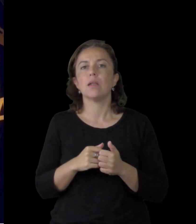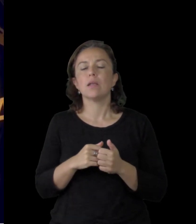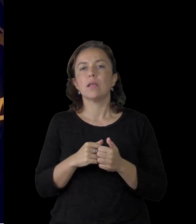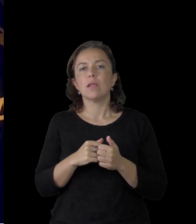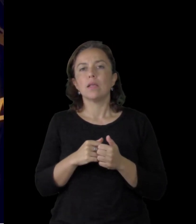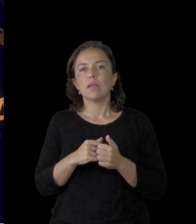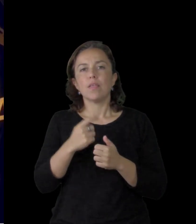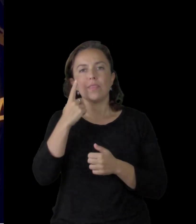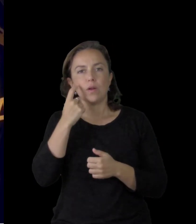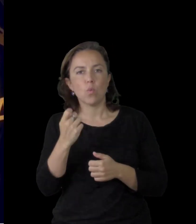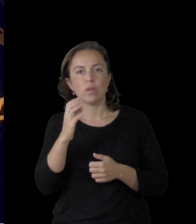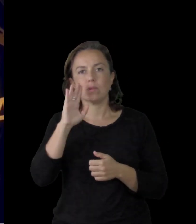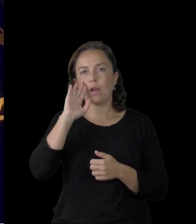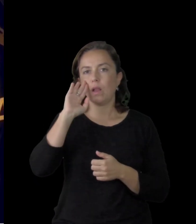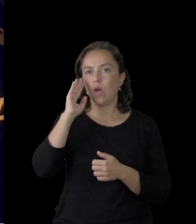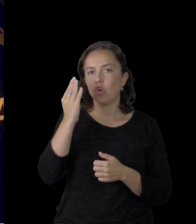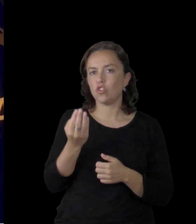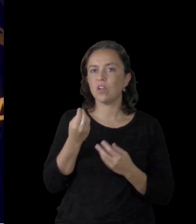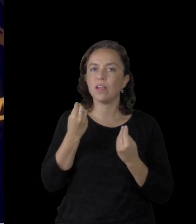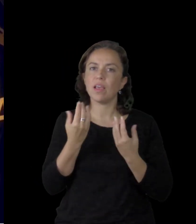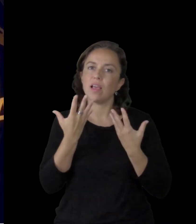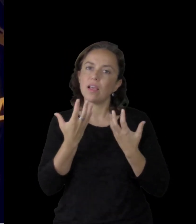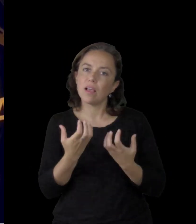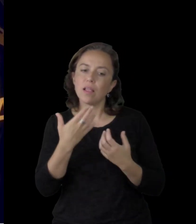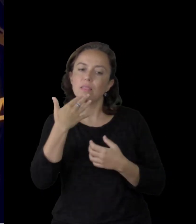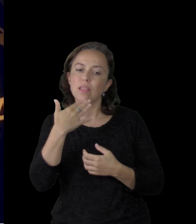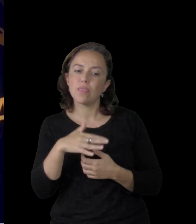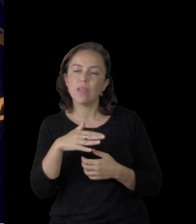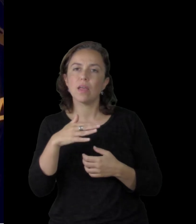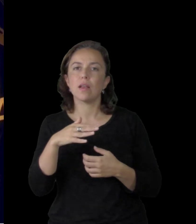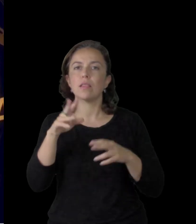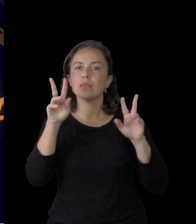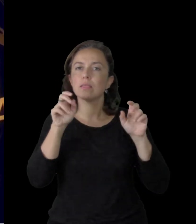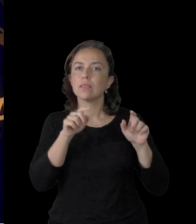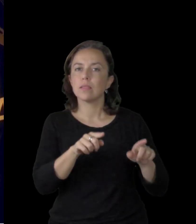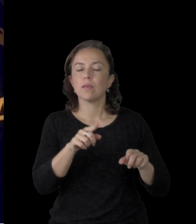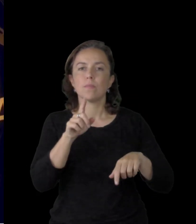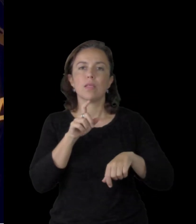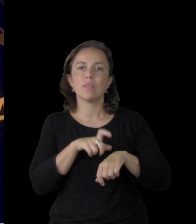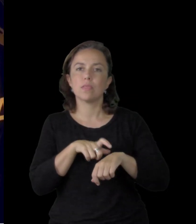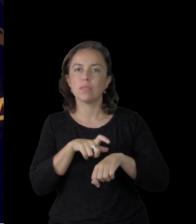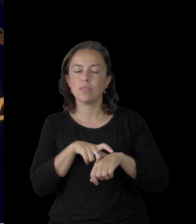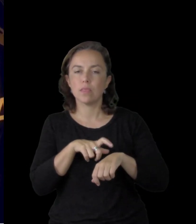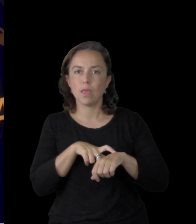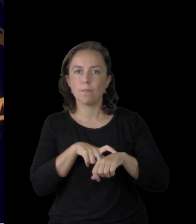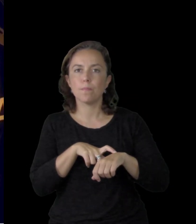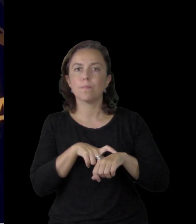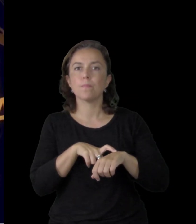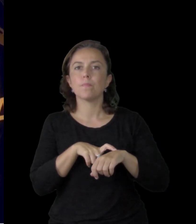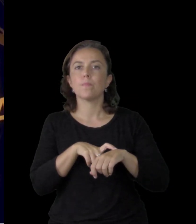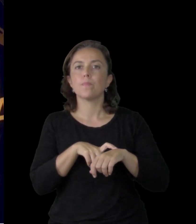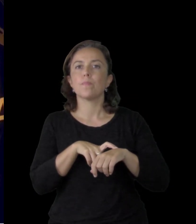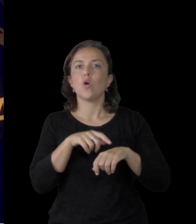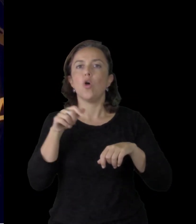reconocer la pretensión de entender el tema del tiempo que llega justamente a los límites de este mismo